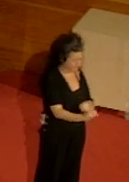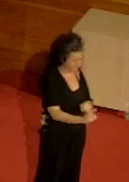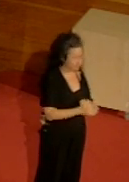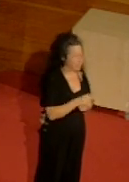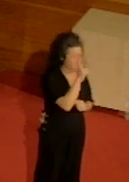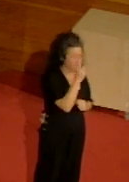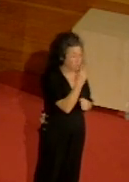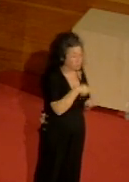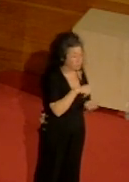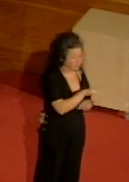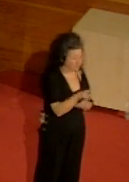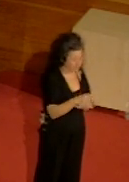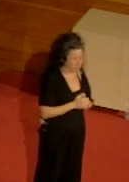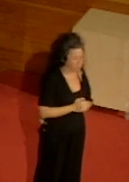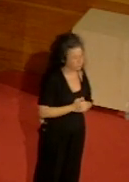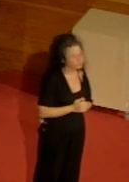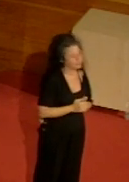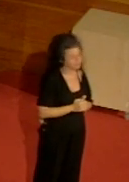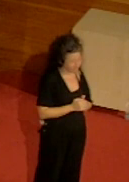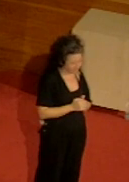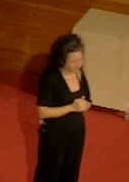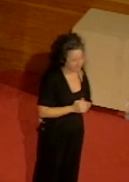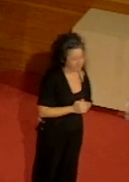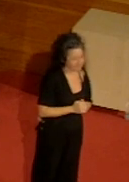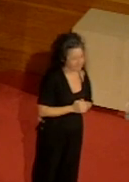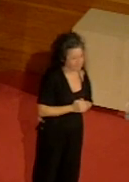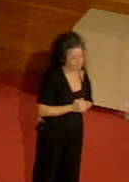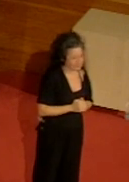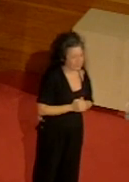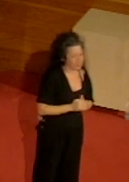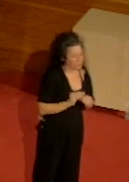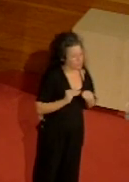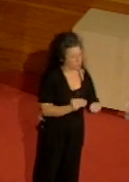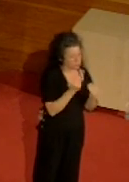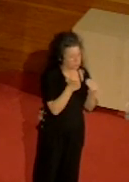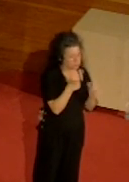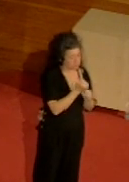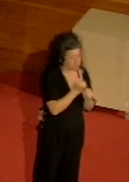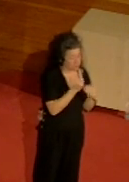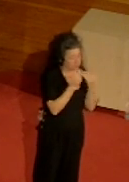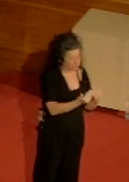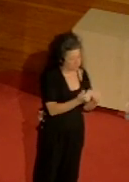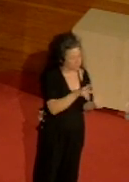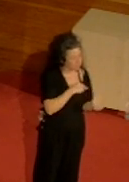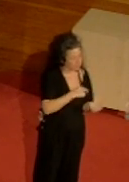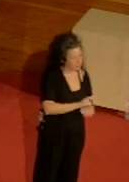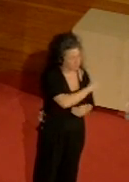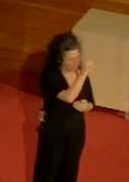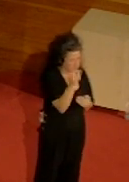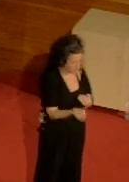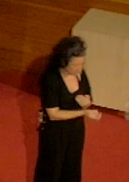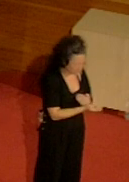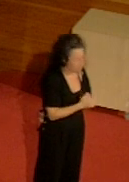Egindako lanari esker, hainbat sari ere irabazi ditu. Hala nola, Ortega y Gasset saria 2019, Los muertos que me